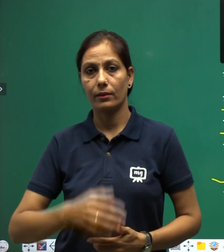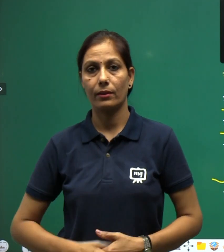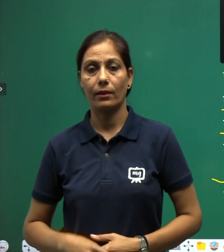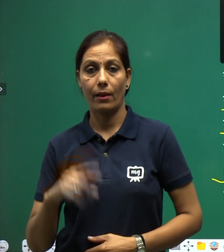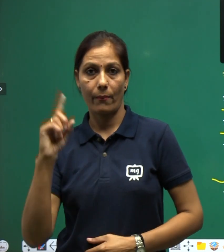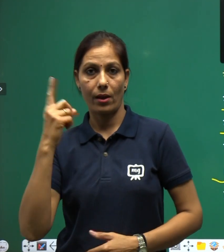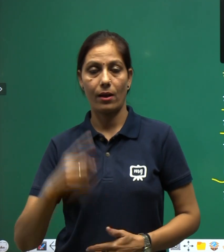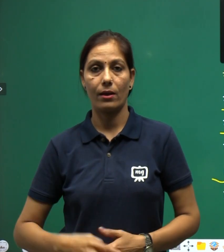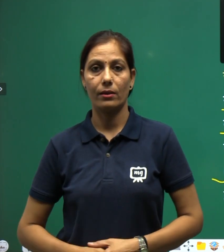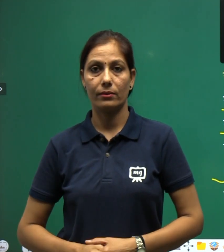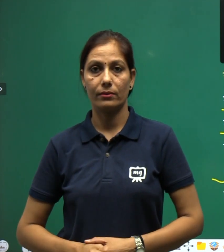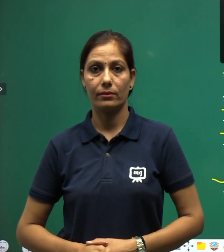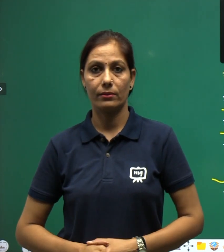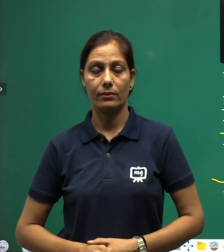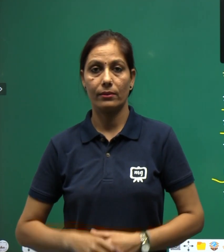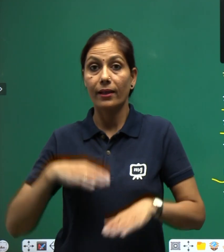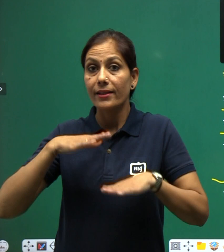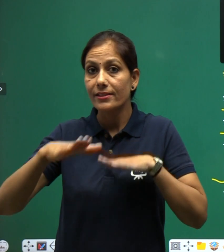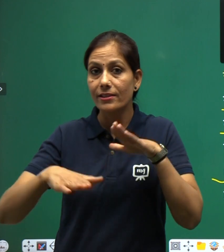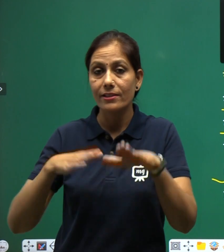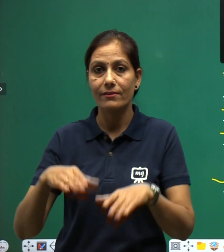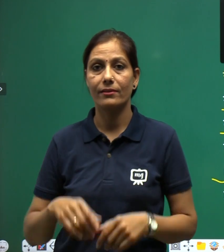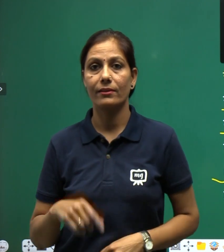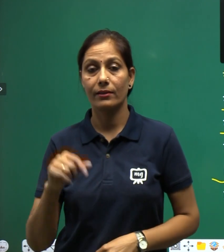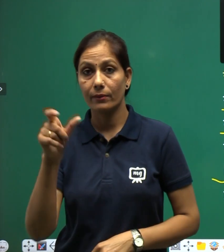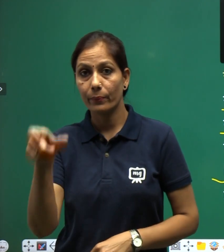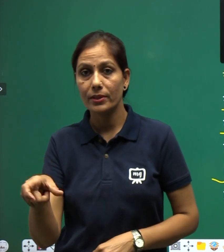पहला, चार्ली की बीमार मां के द्वारा